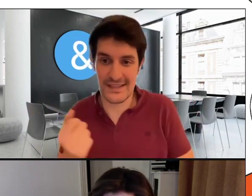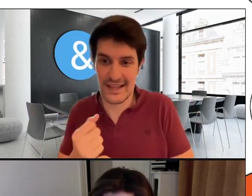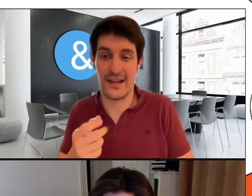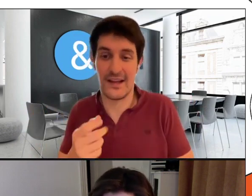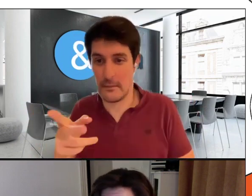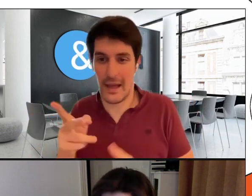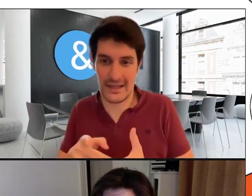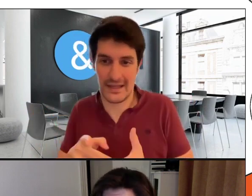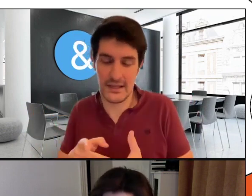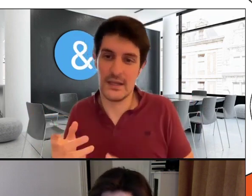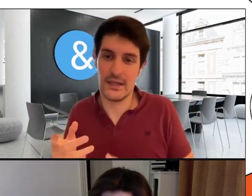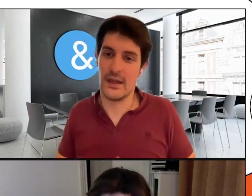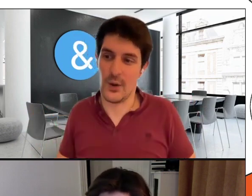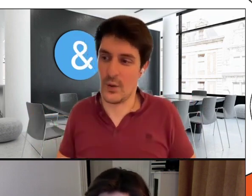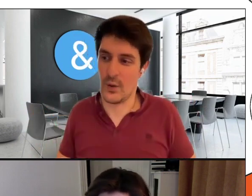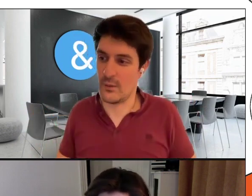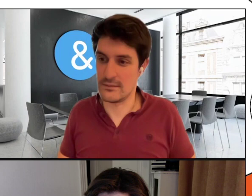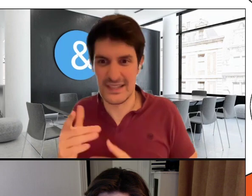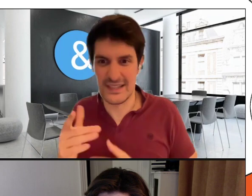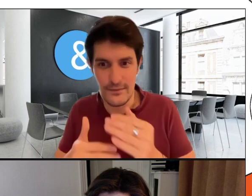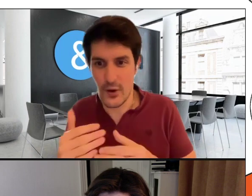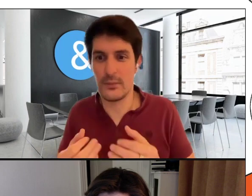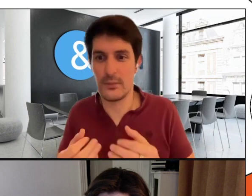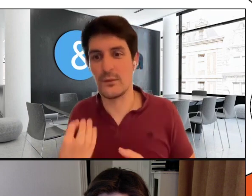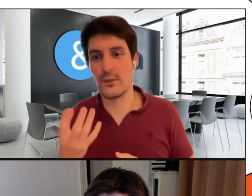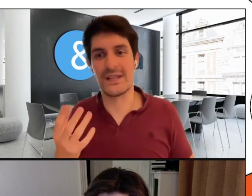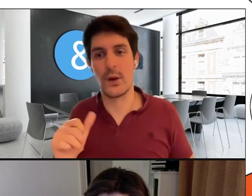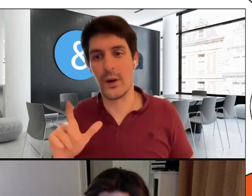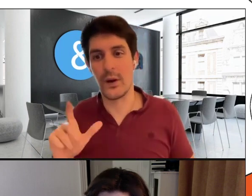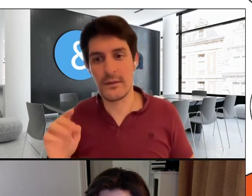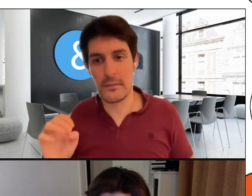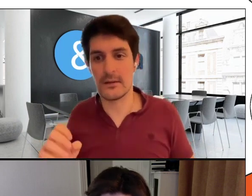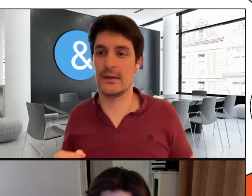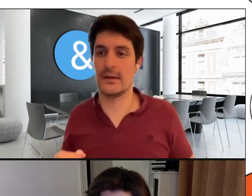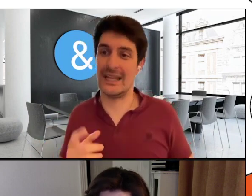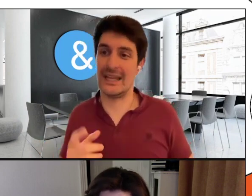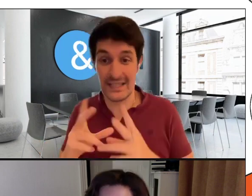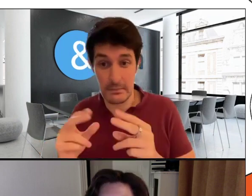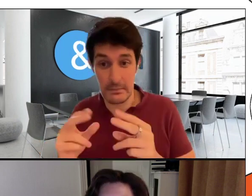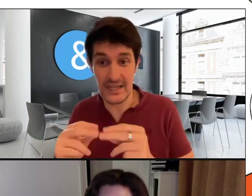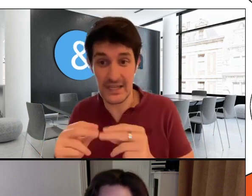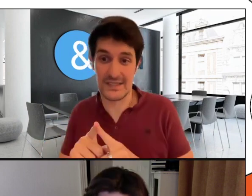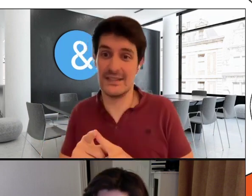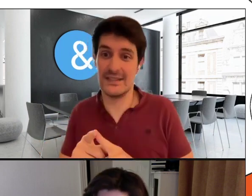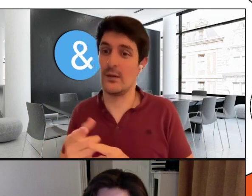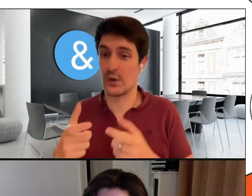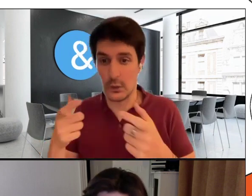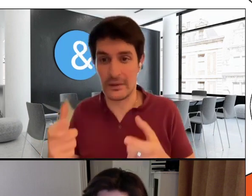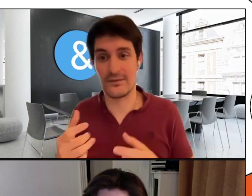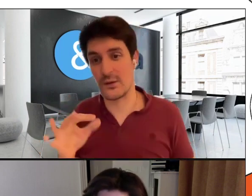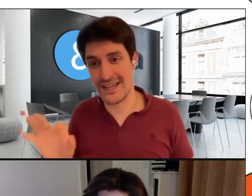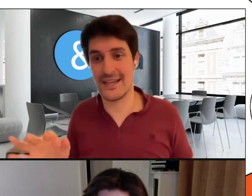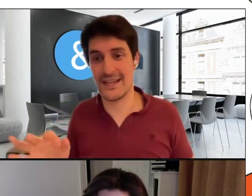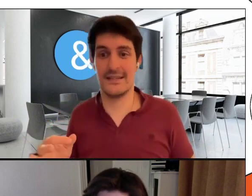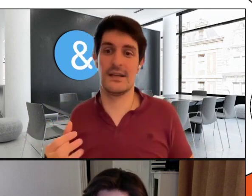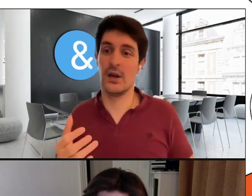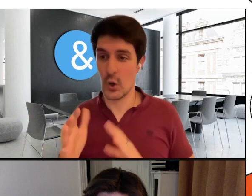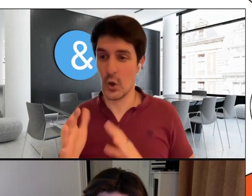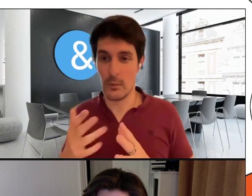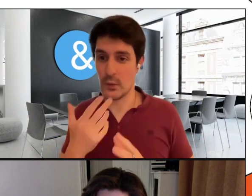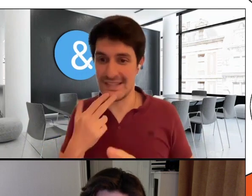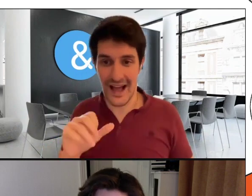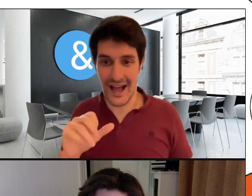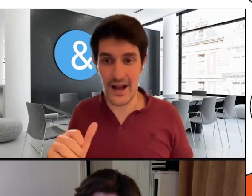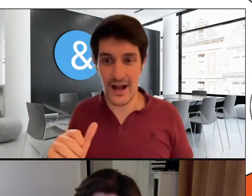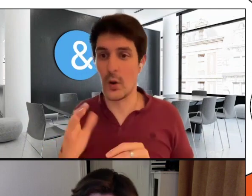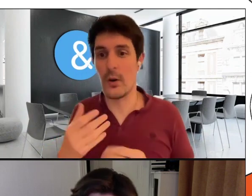à Paris, qui développe nos algorithmes et qui explique aussi aux entreprises françaises comment utiliser